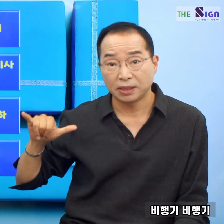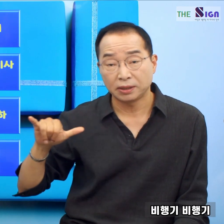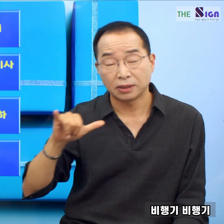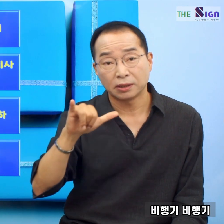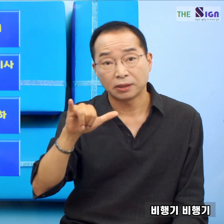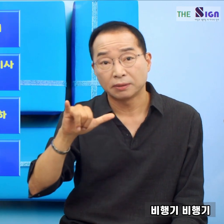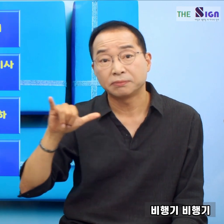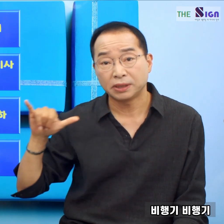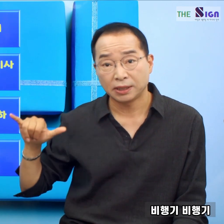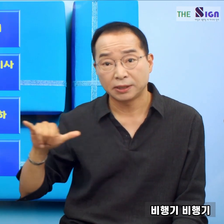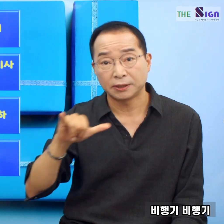비행기.